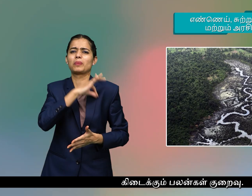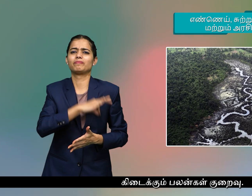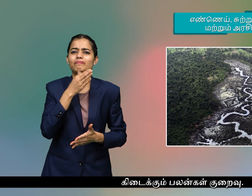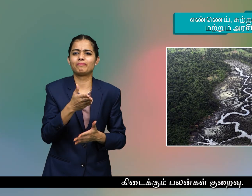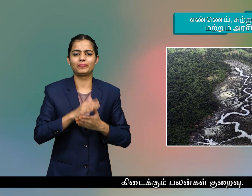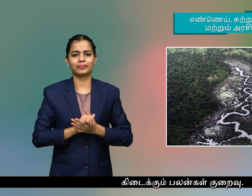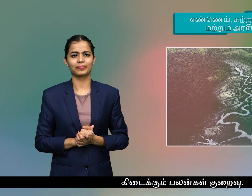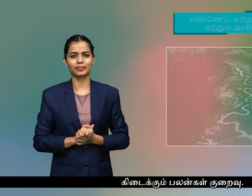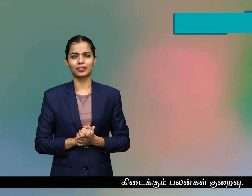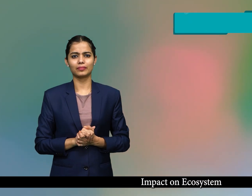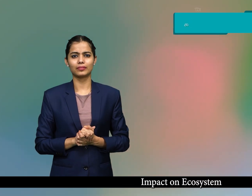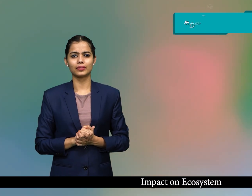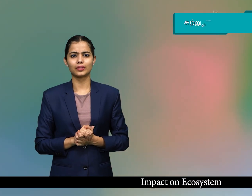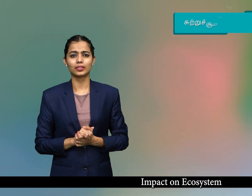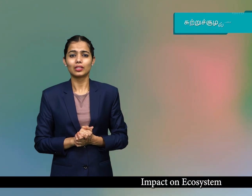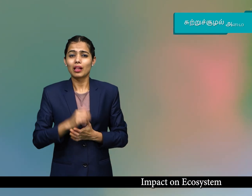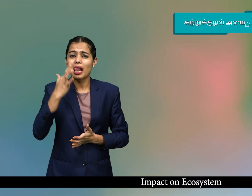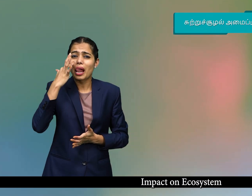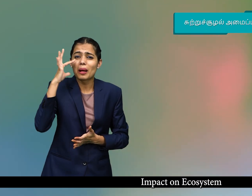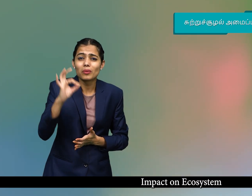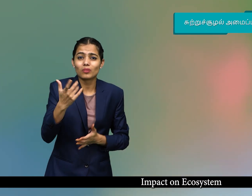இதனால் கிடைக்கும் பலன்கள் குறைவு.